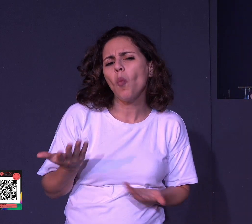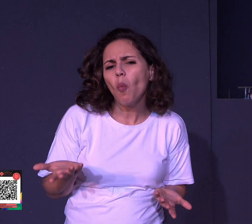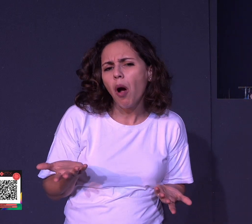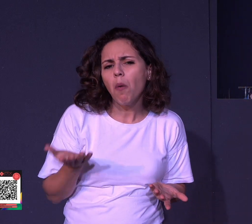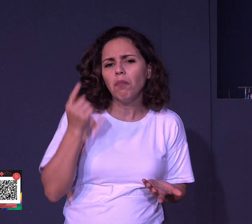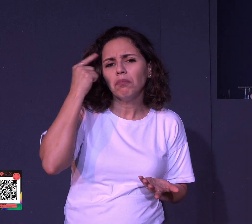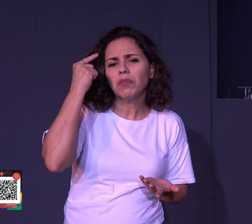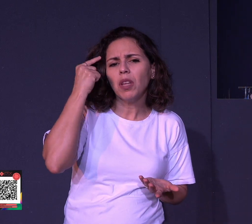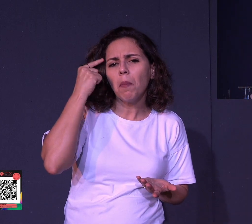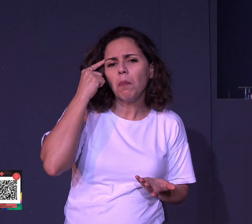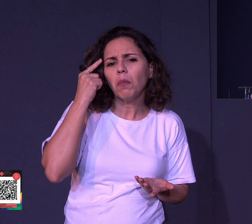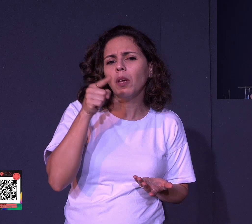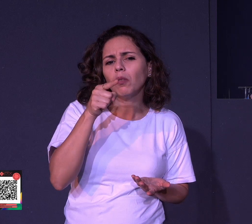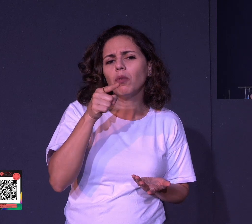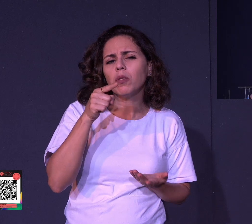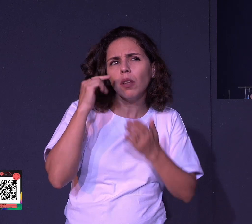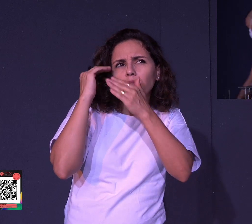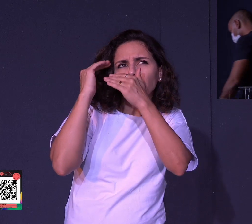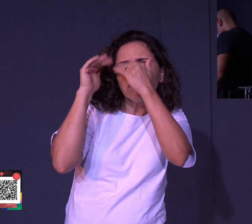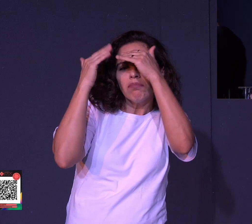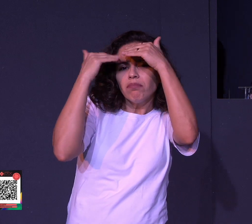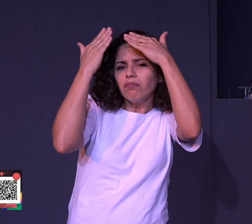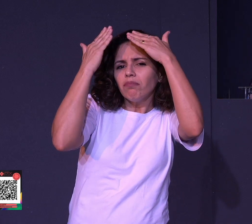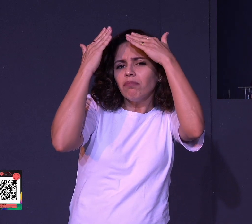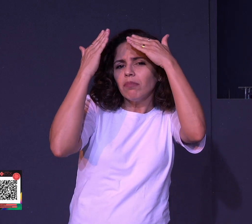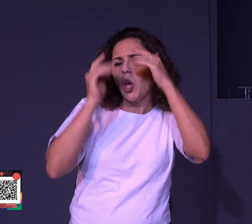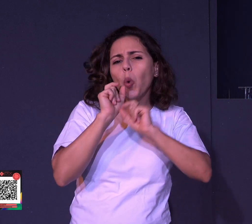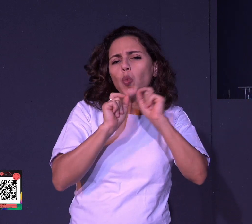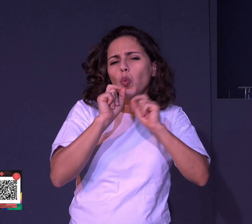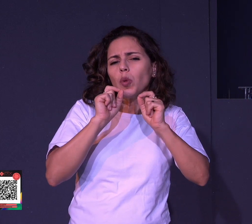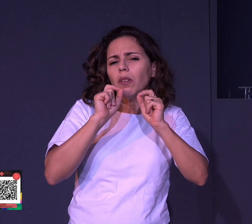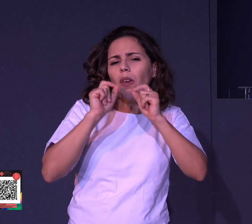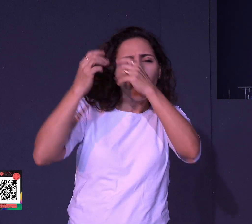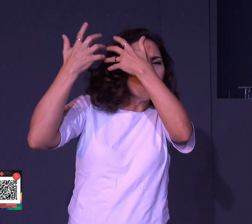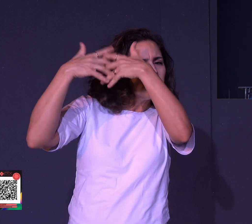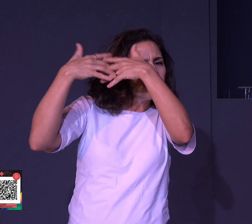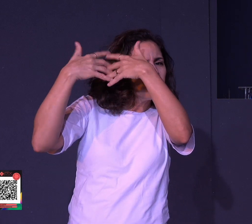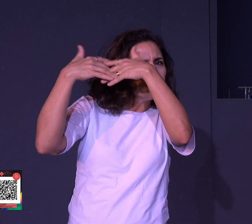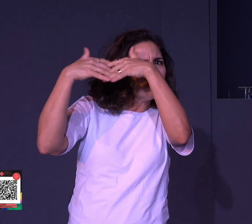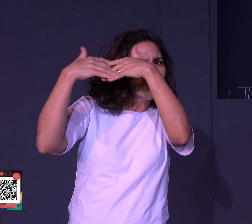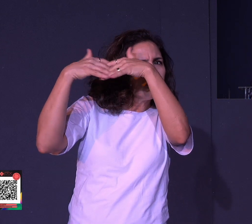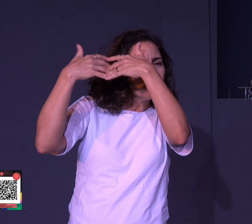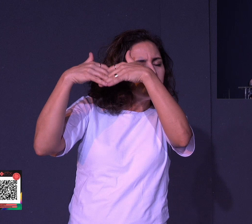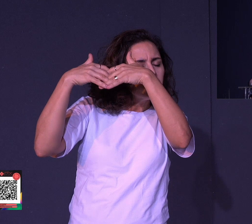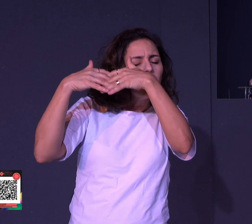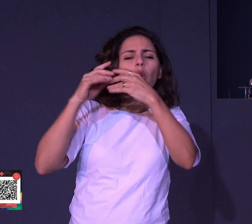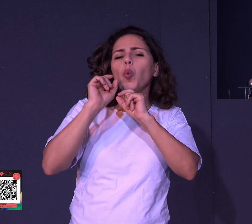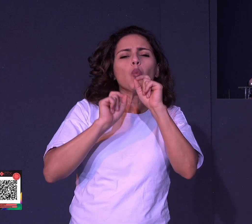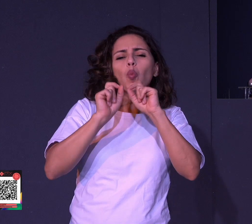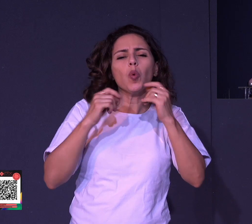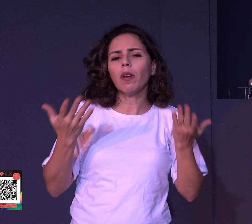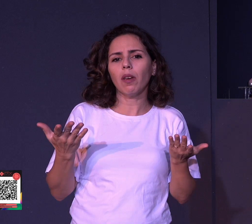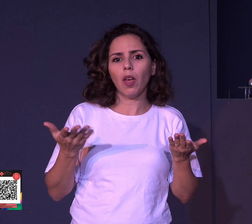pensar: o que é que tem povoado a tua mente? Você começou esse dia pensando